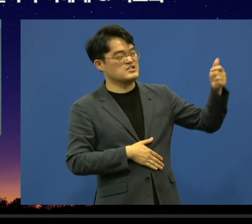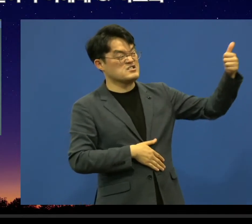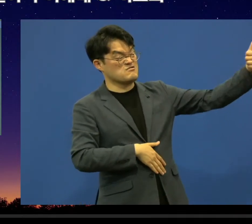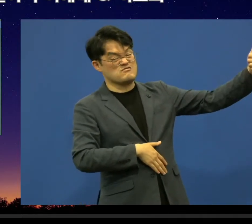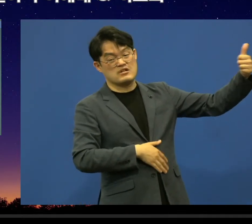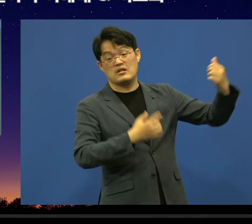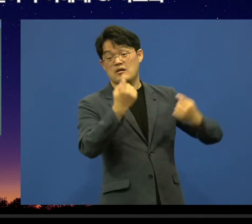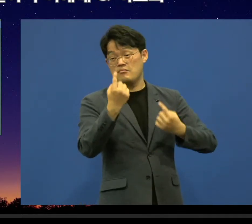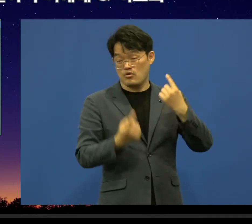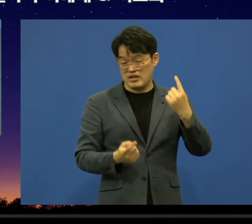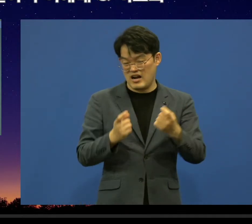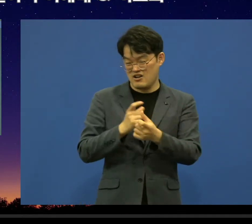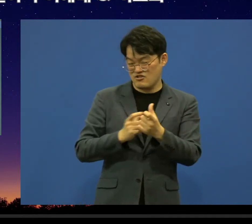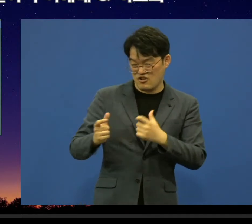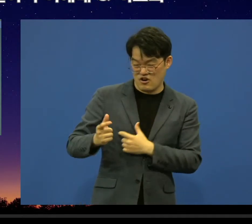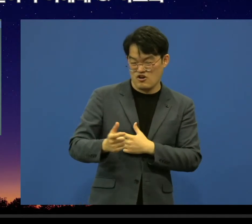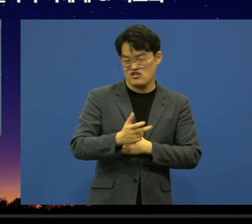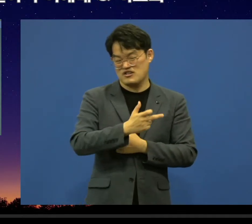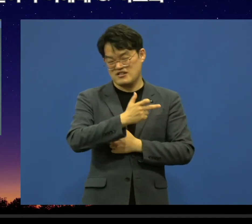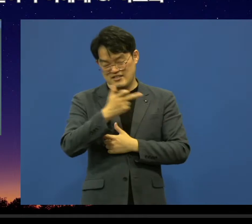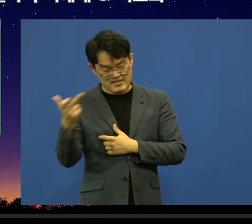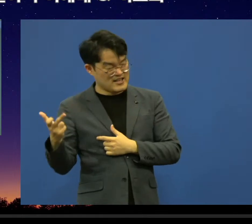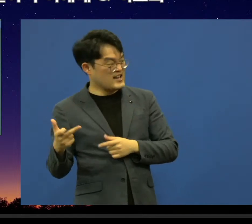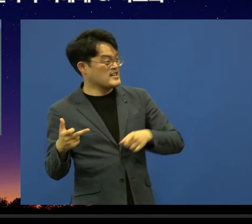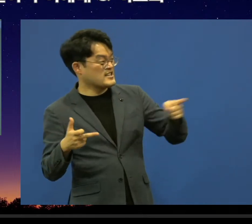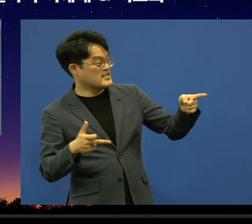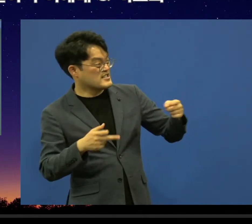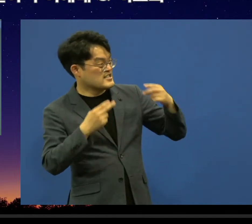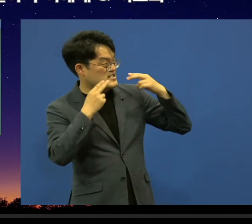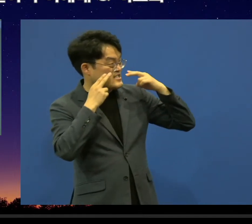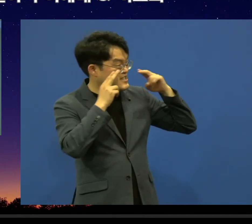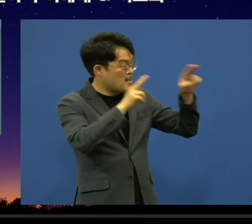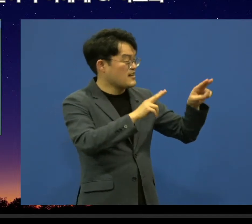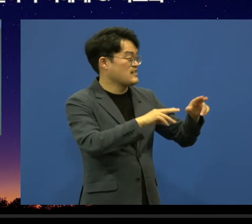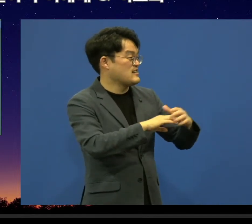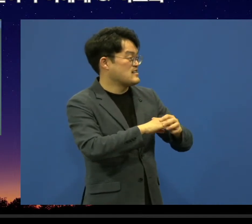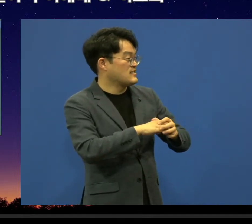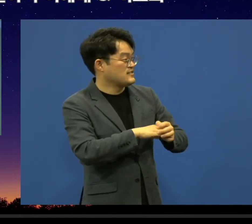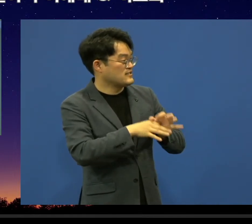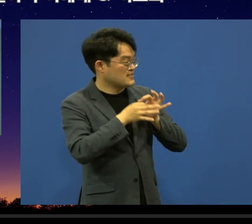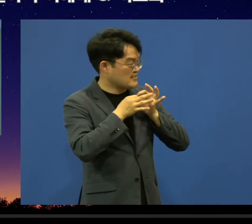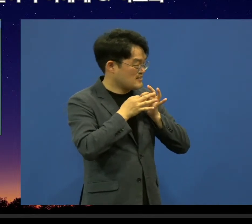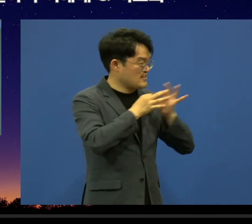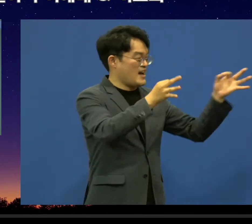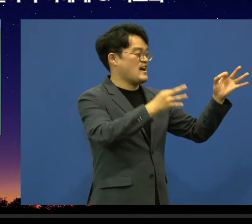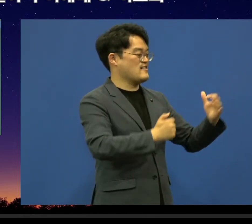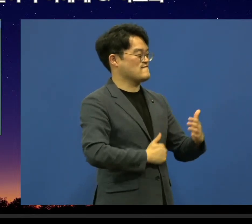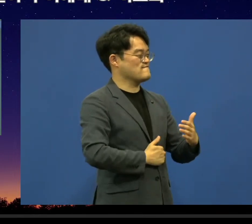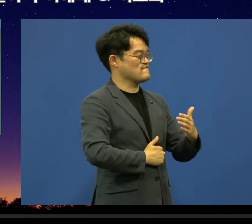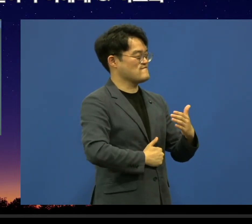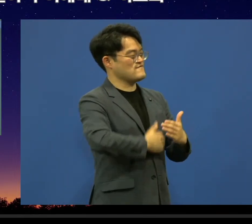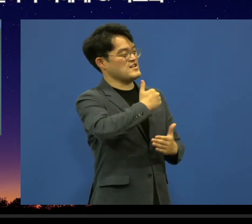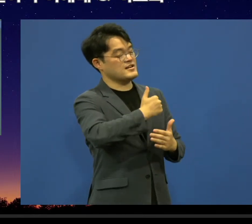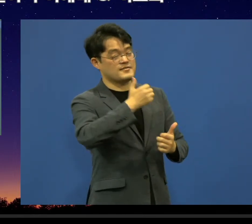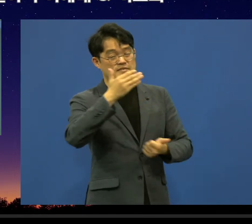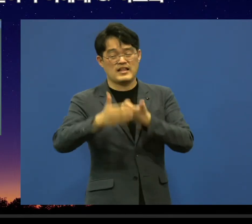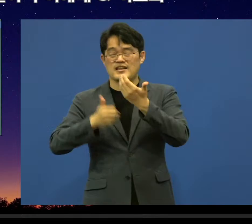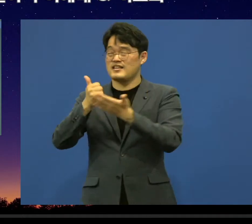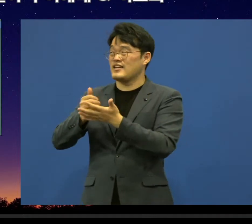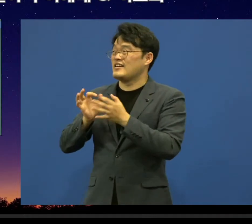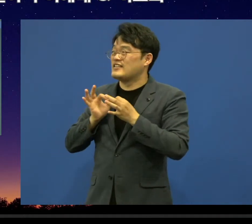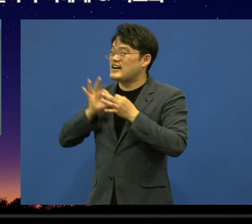크게 거룩한 분노로 골리앗을 향해 선포하십시오. 거룩한 분노로 하나님께